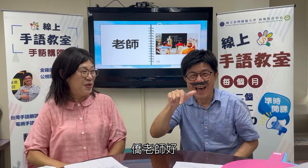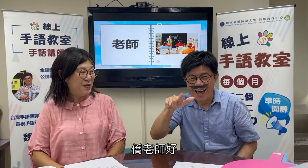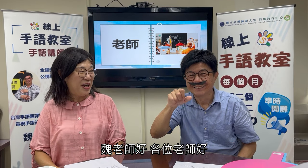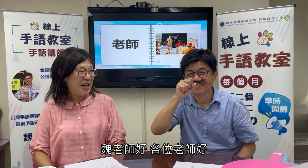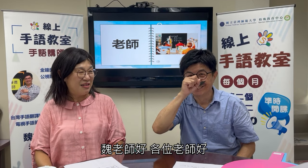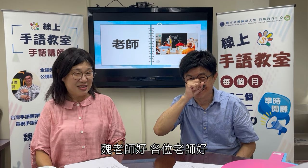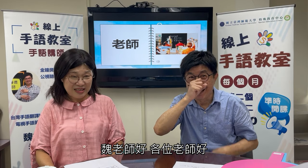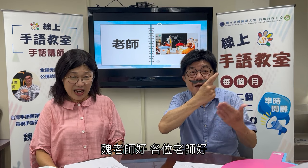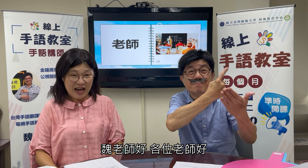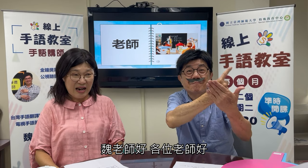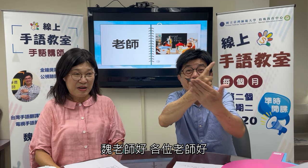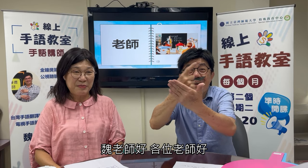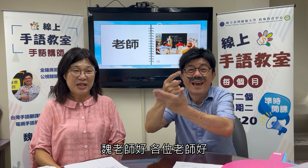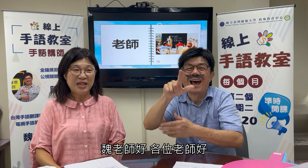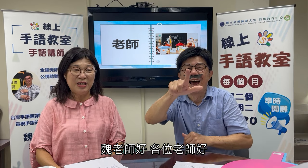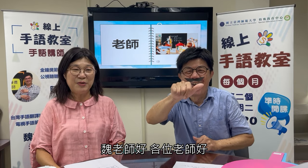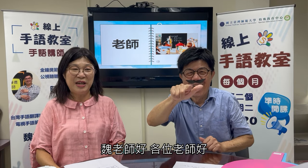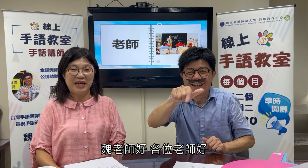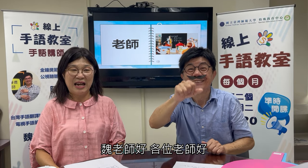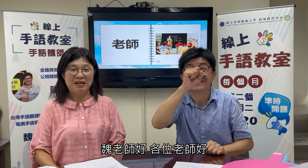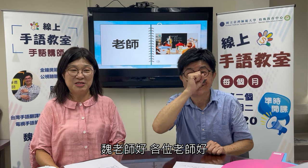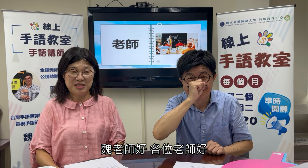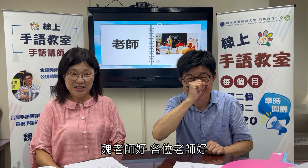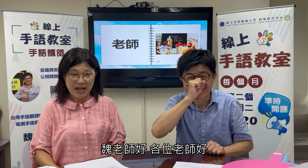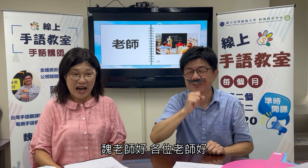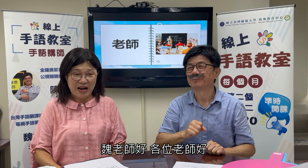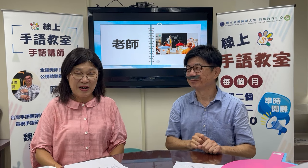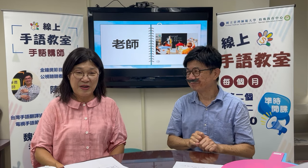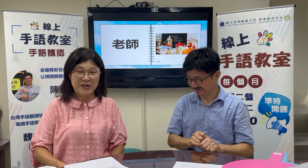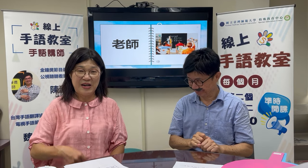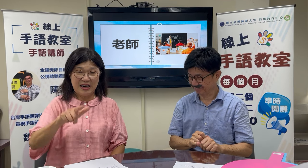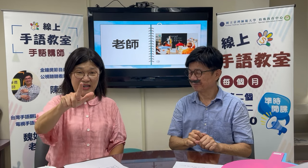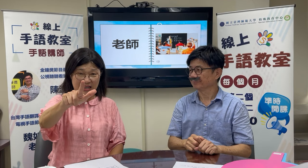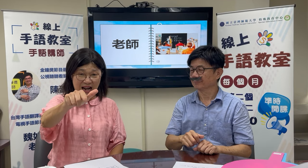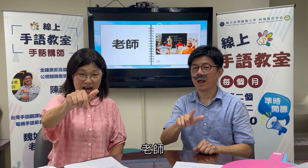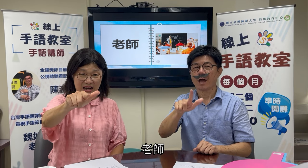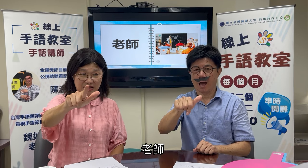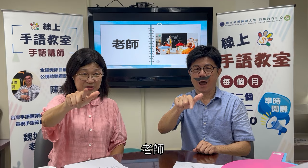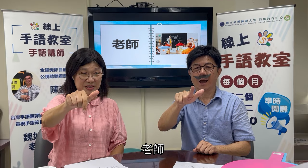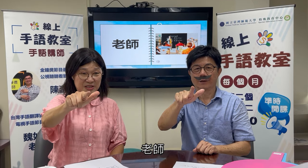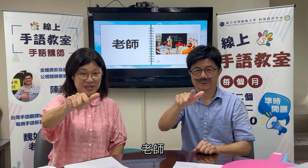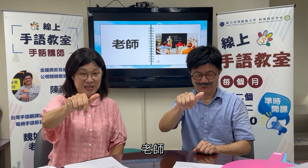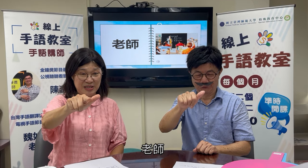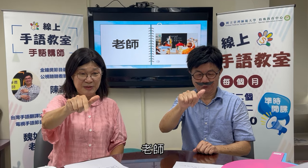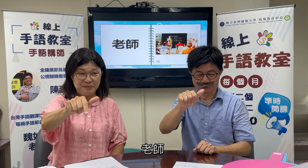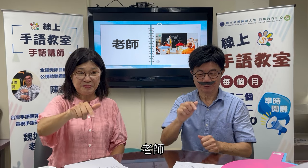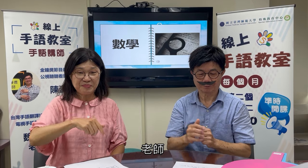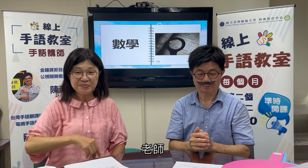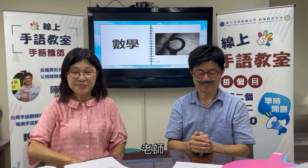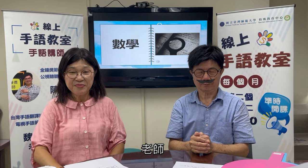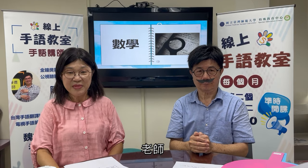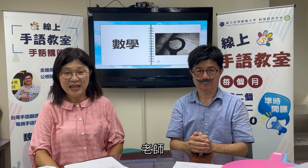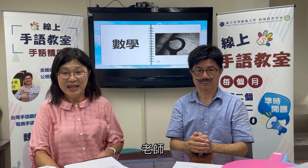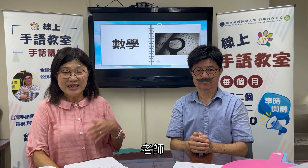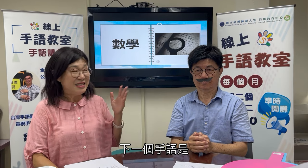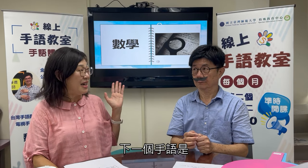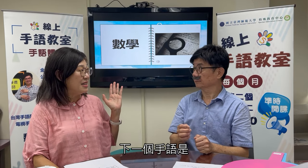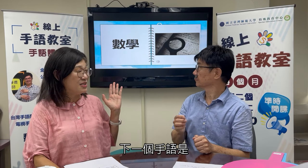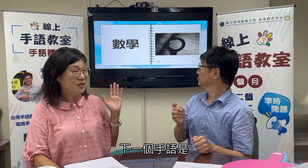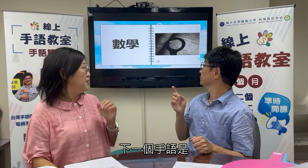魏老师好，各位老师好。老师。下一个手语